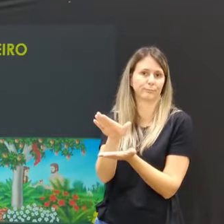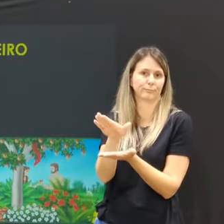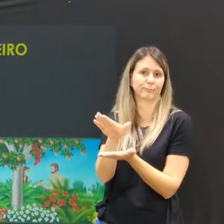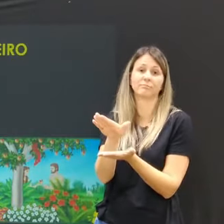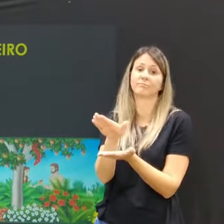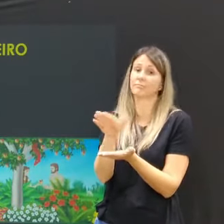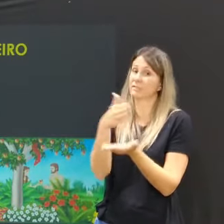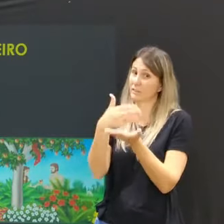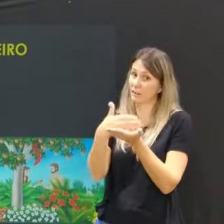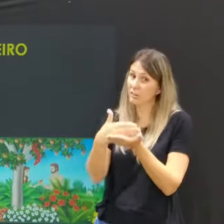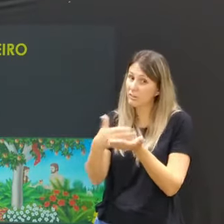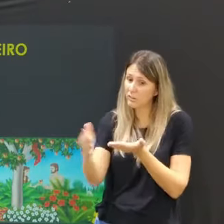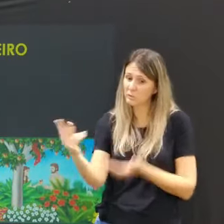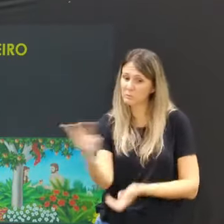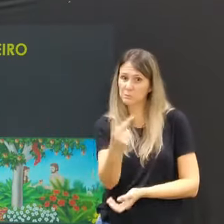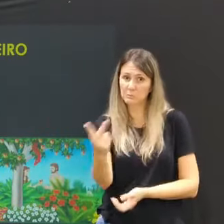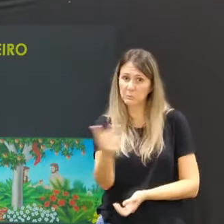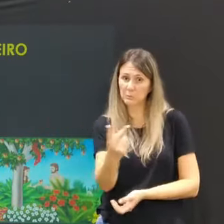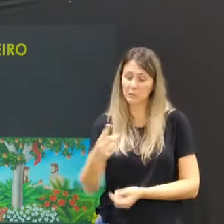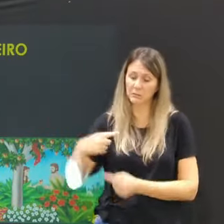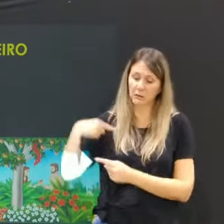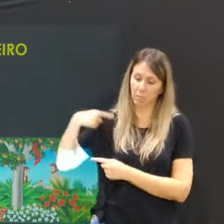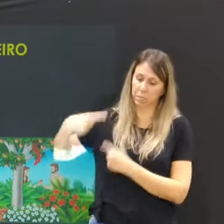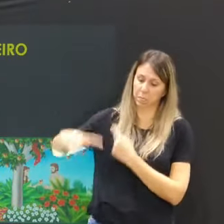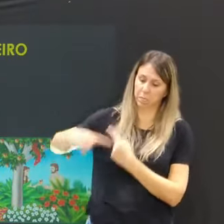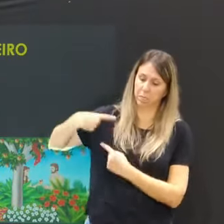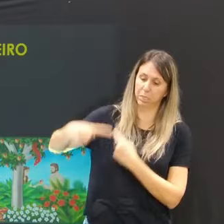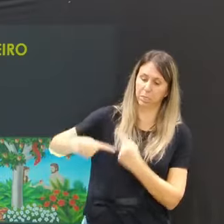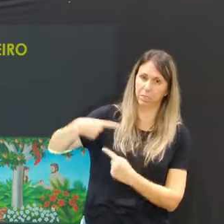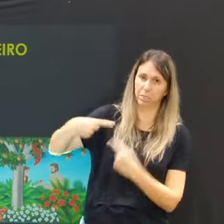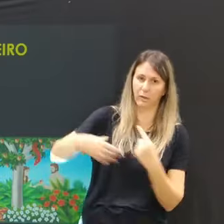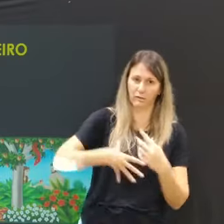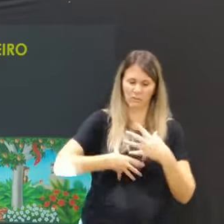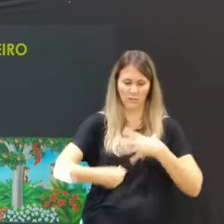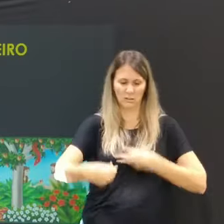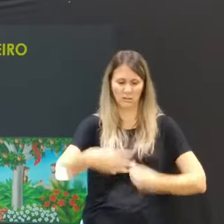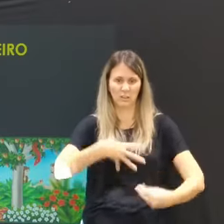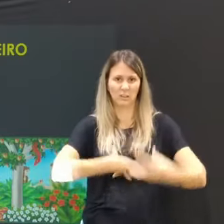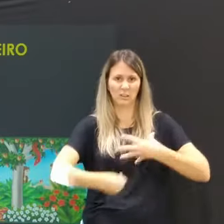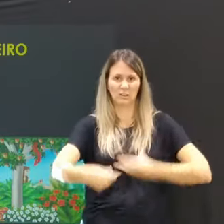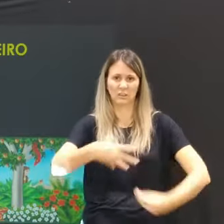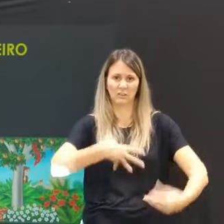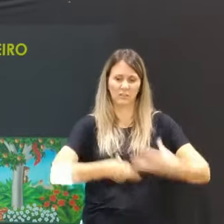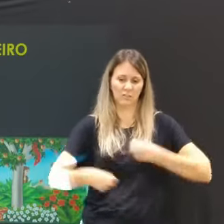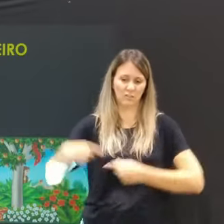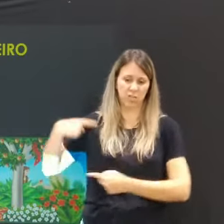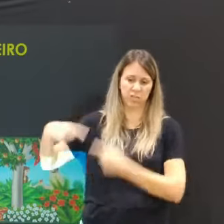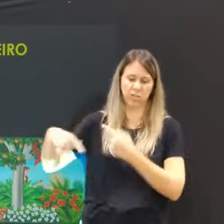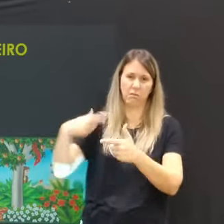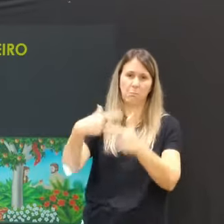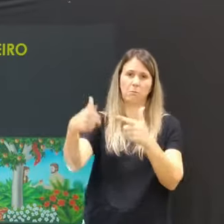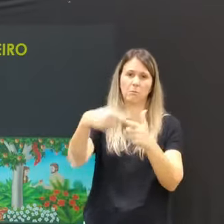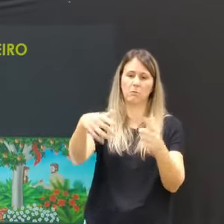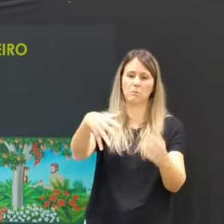Deus expulsou os dois do jardim. Aí houve o tempo que se passou, a